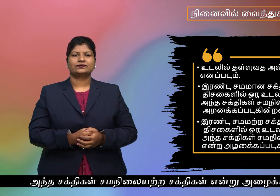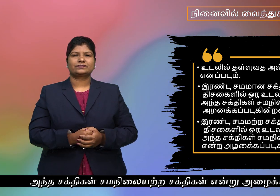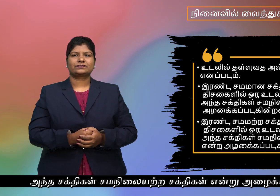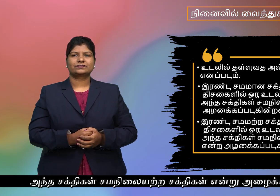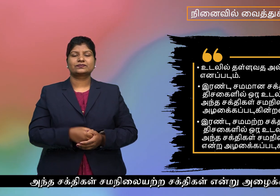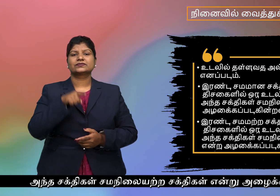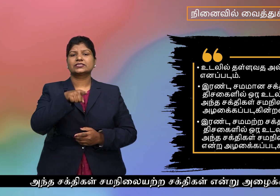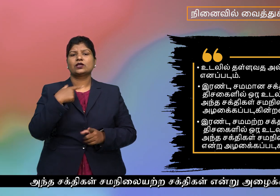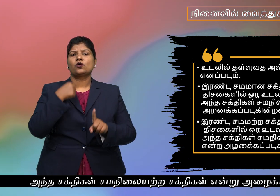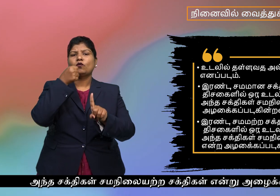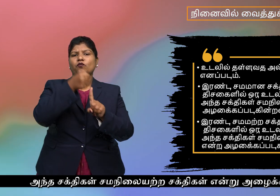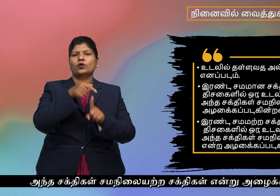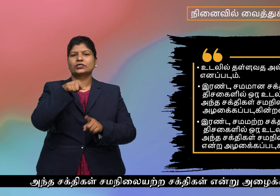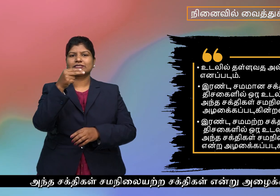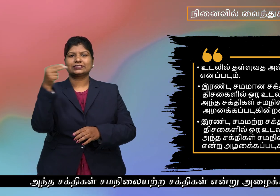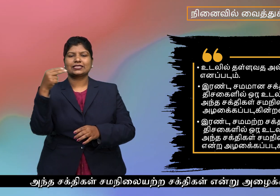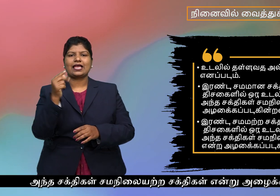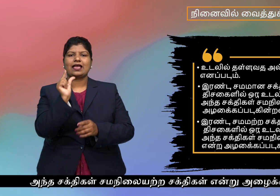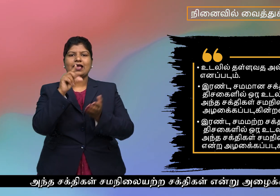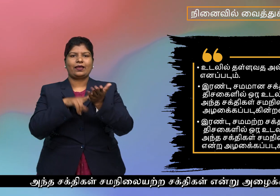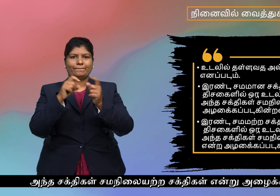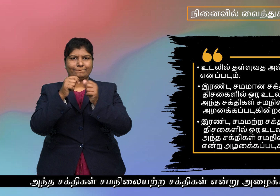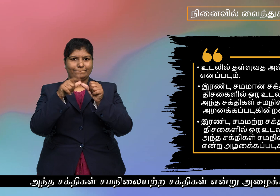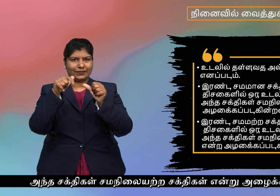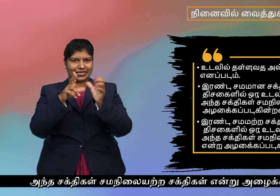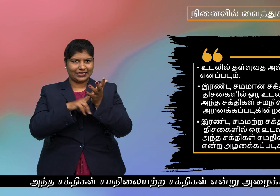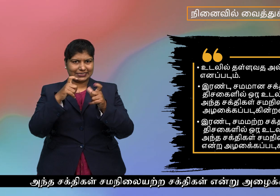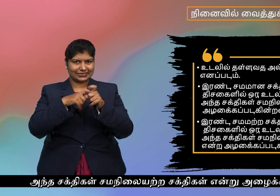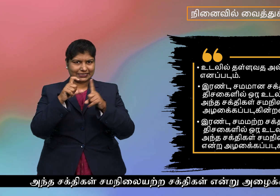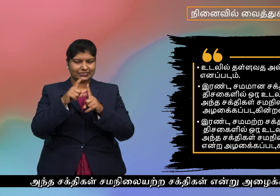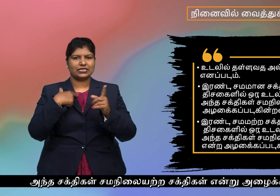அந்த விசைகள் சமநிலையற்ற விசைகள் என்று அழைக்கப்படுகின்றன.